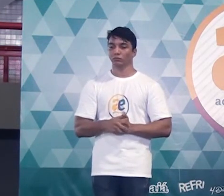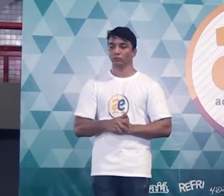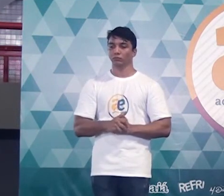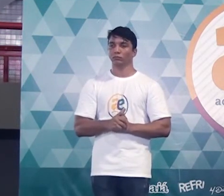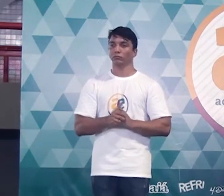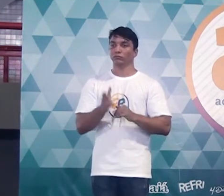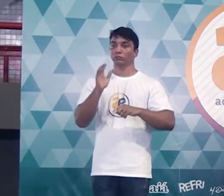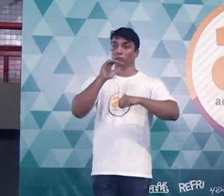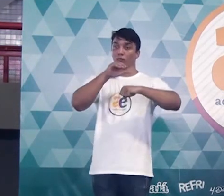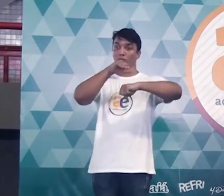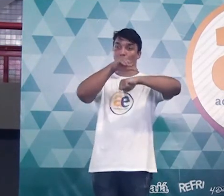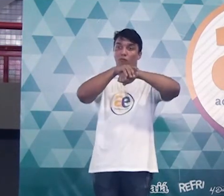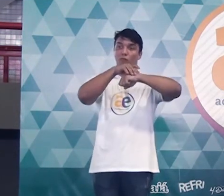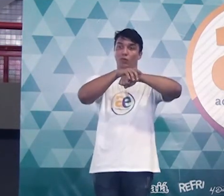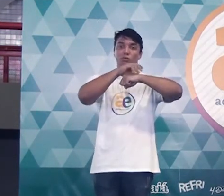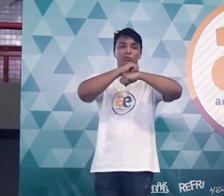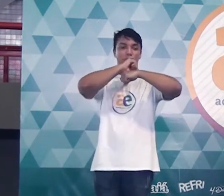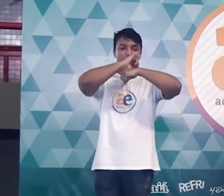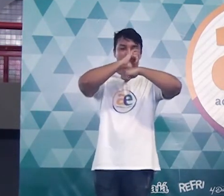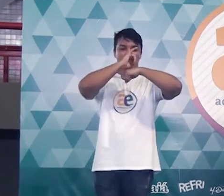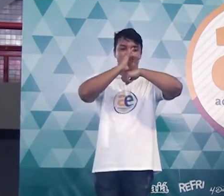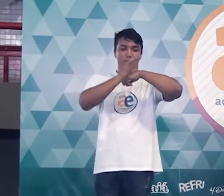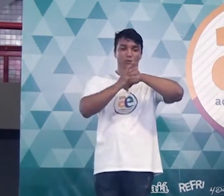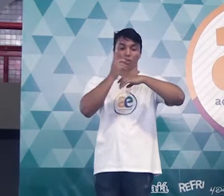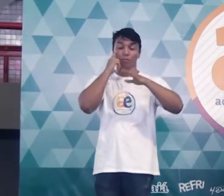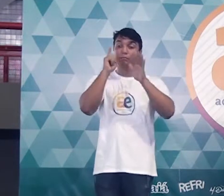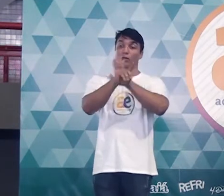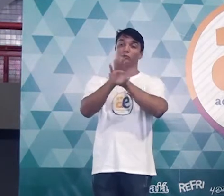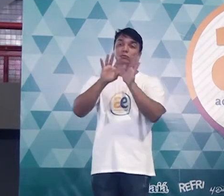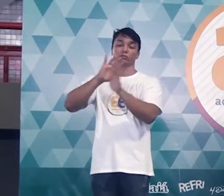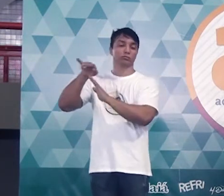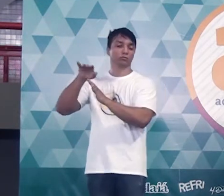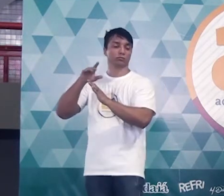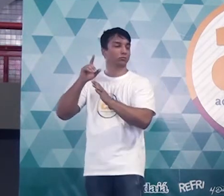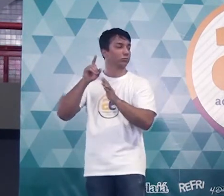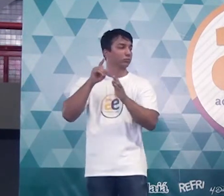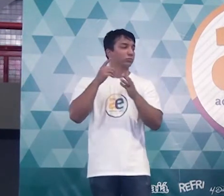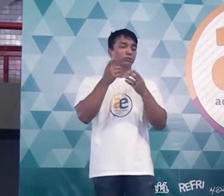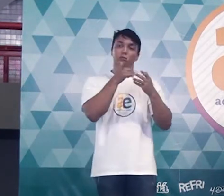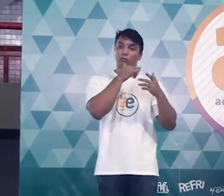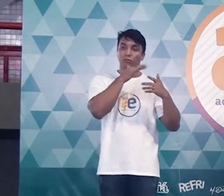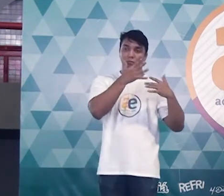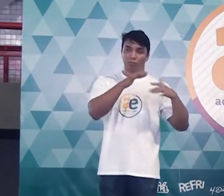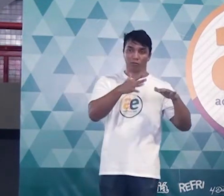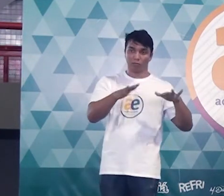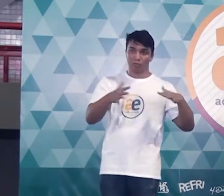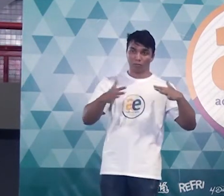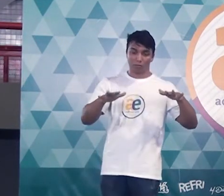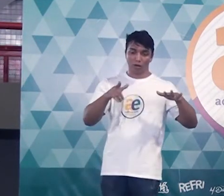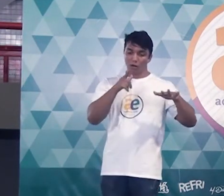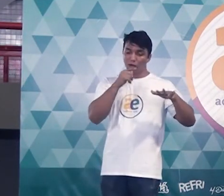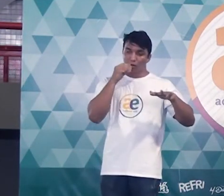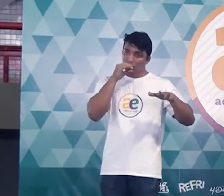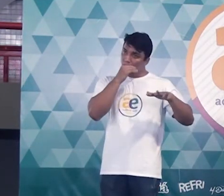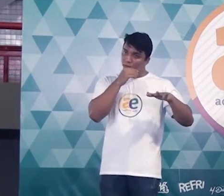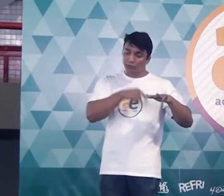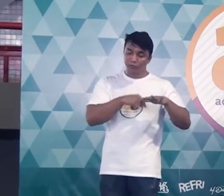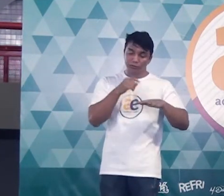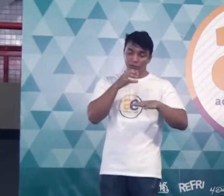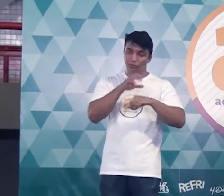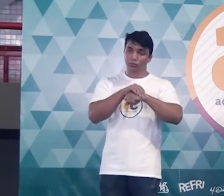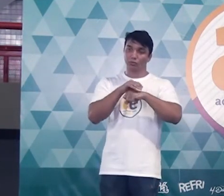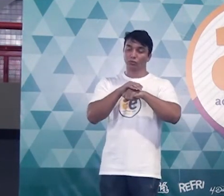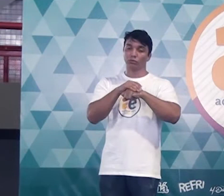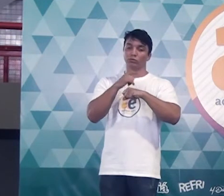Durante a noite todinha, a pergunta era, o mar, né, tá aquecido à noite, mas durante o